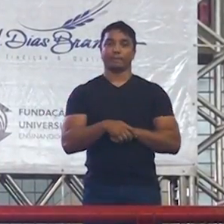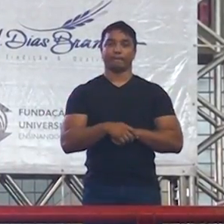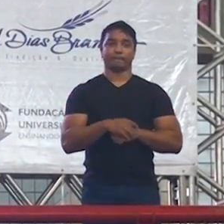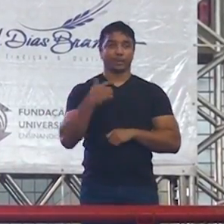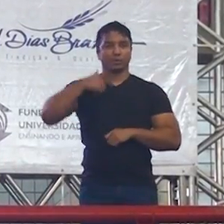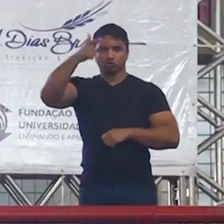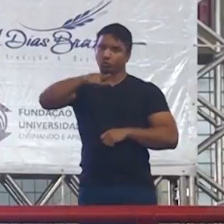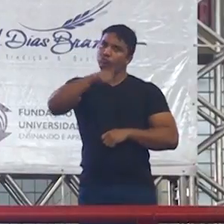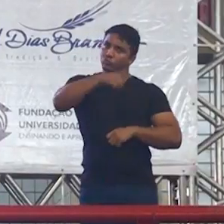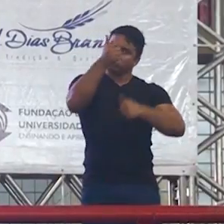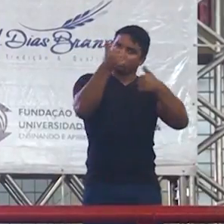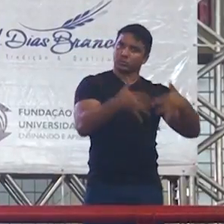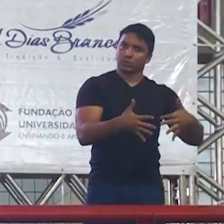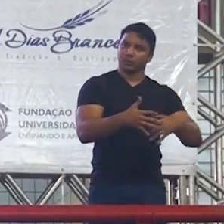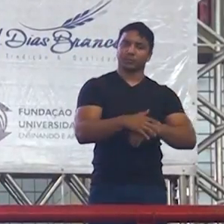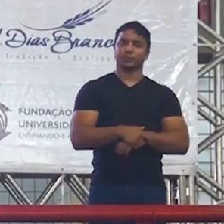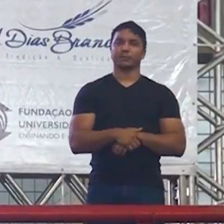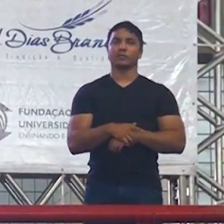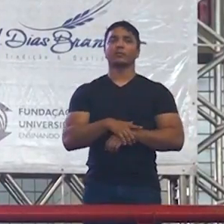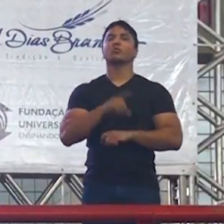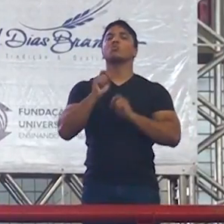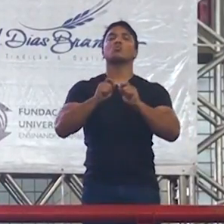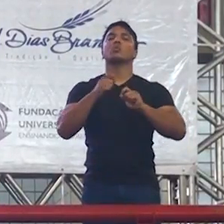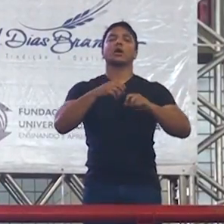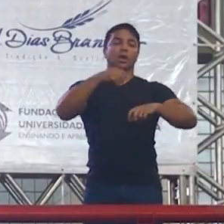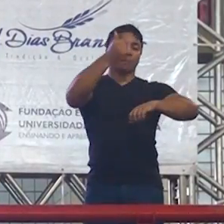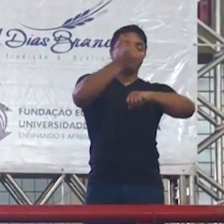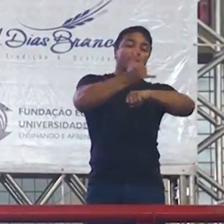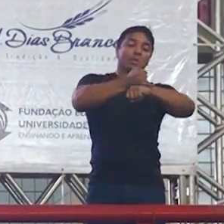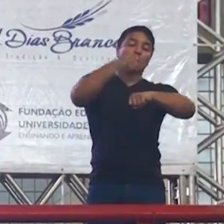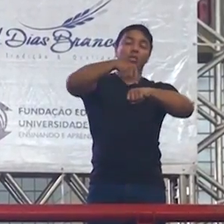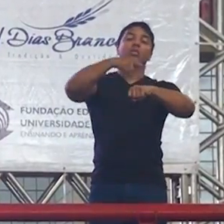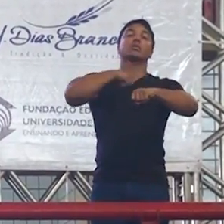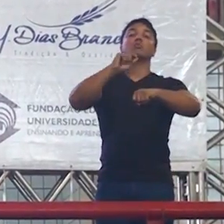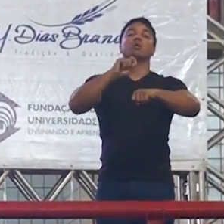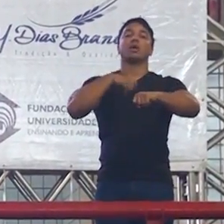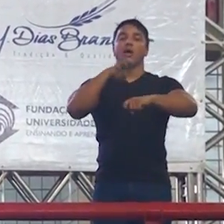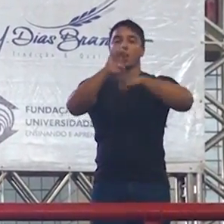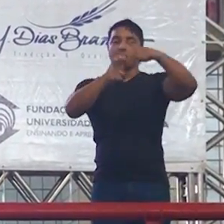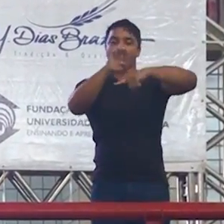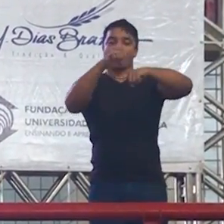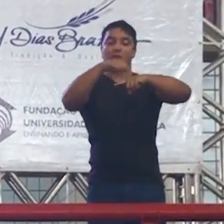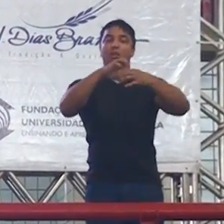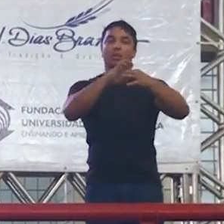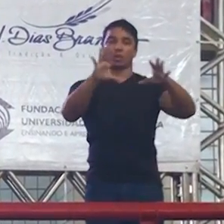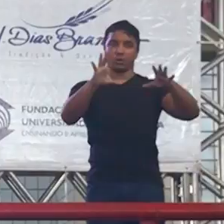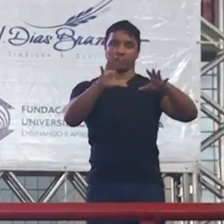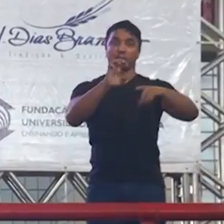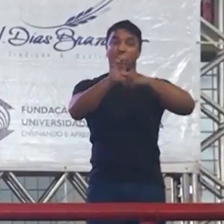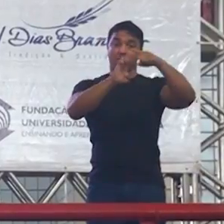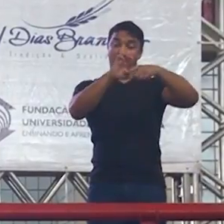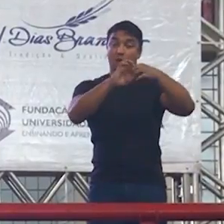com repetição, tá certo? Então, vamos lá. O que é que tem nos metais? Elétrons.